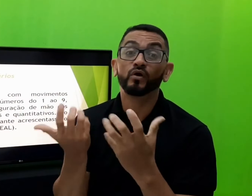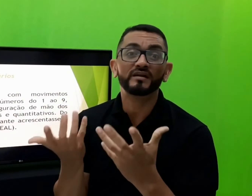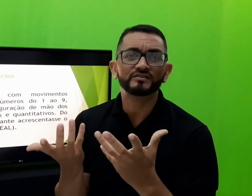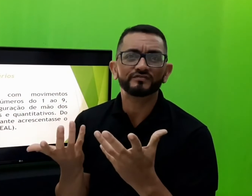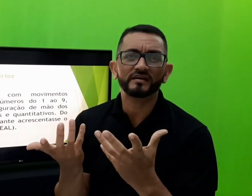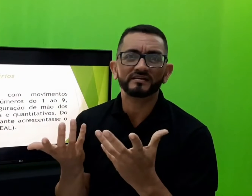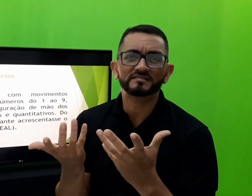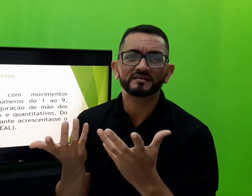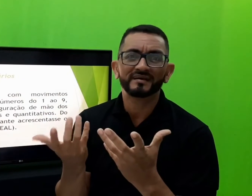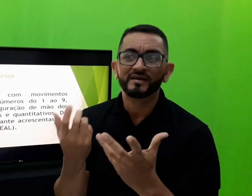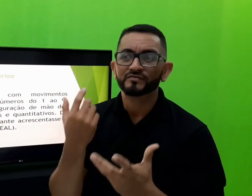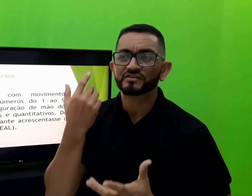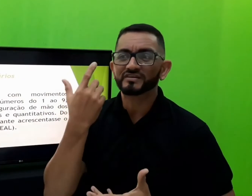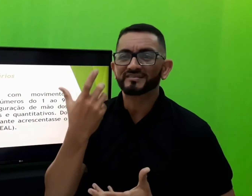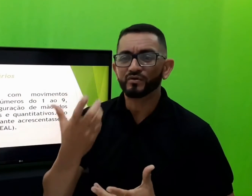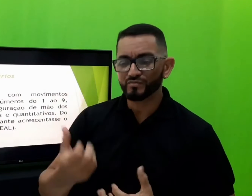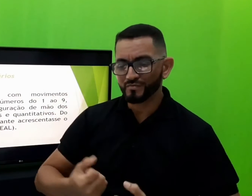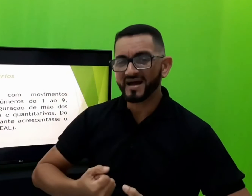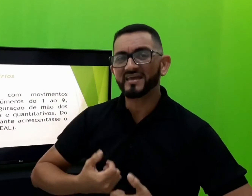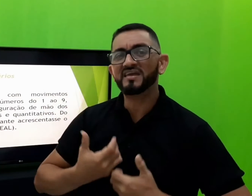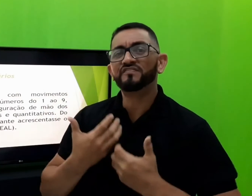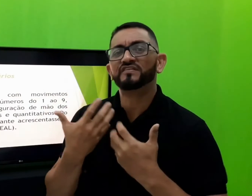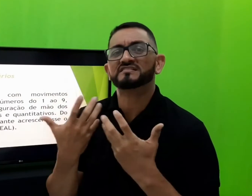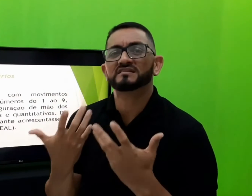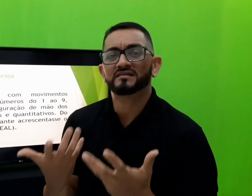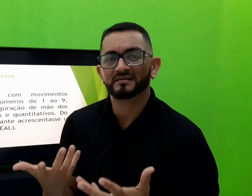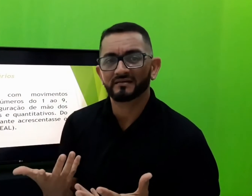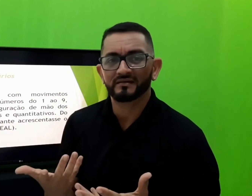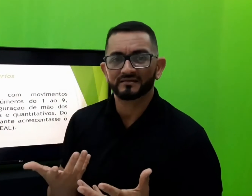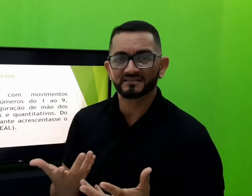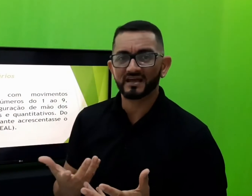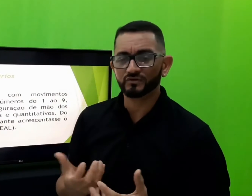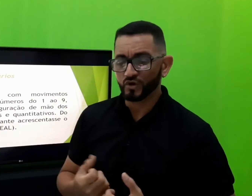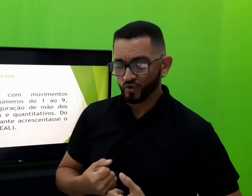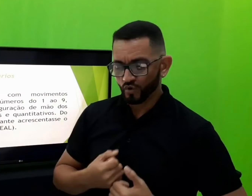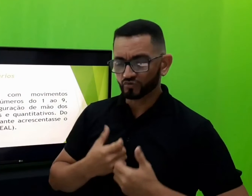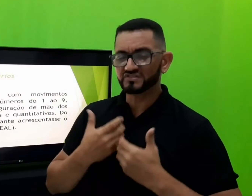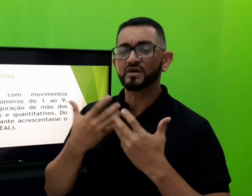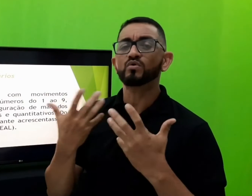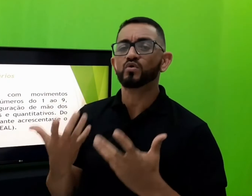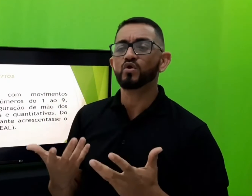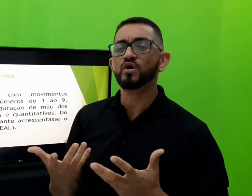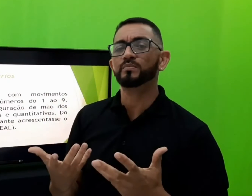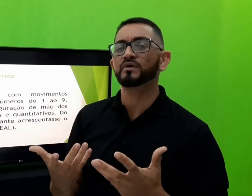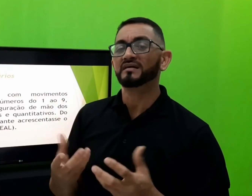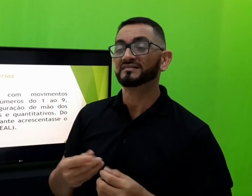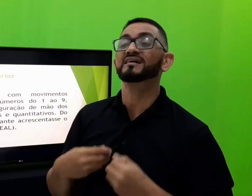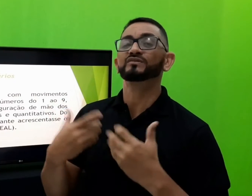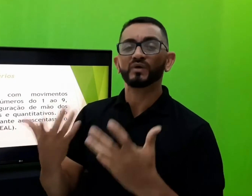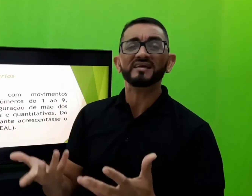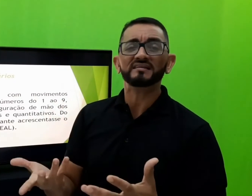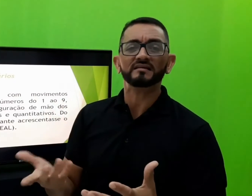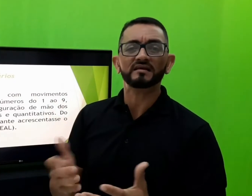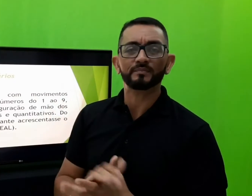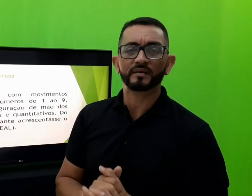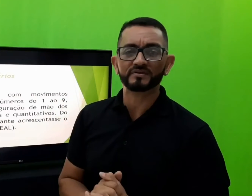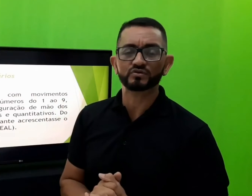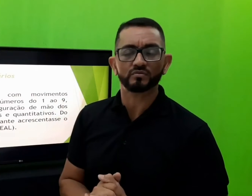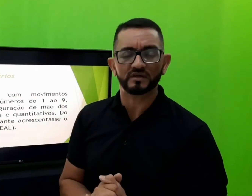Olha a diferença. Você já deu uma ênfase, certo? Com o seu corpo, dando a entender para a pessoa com quem